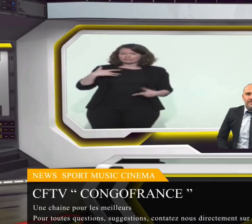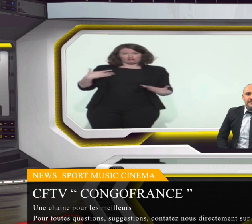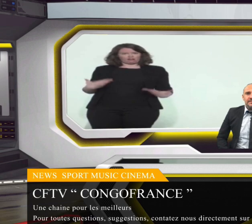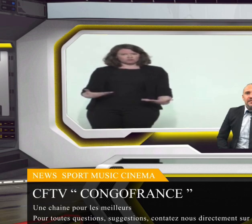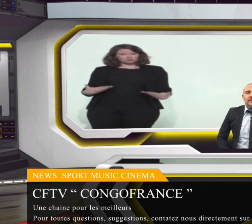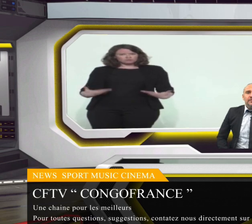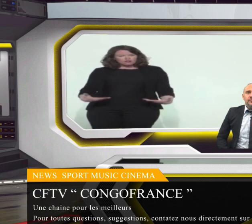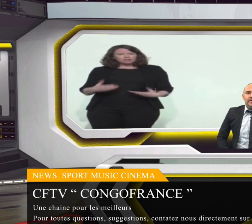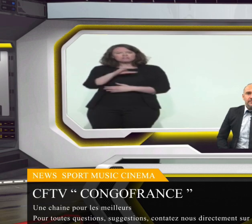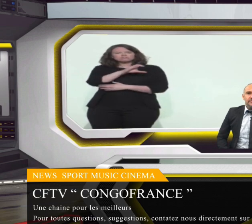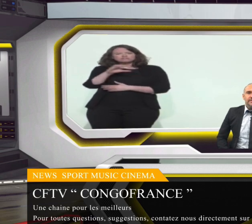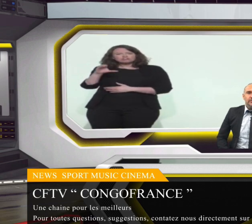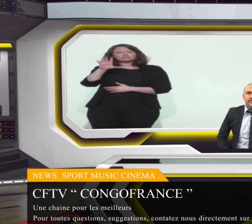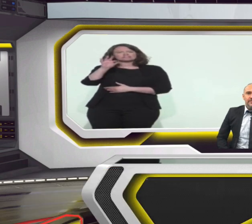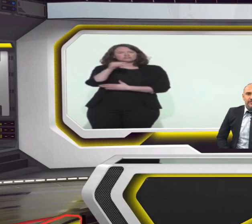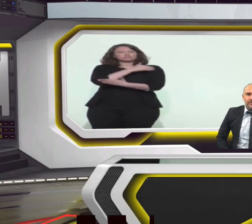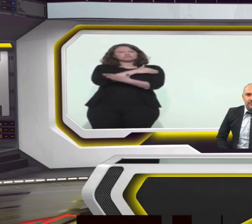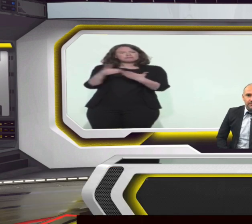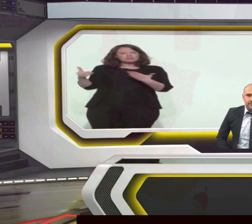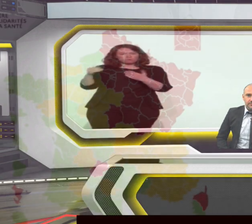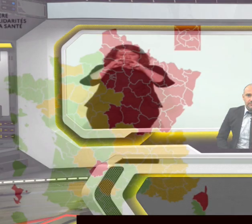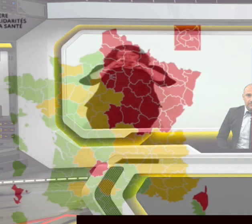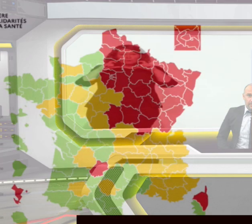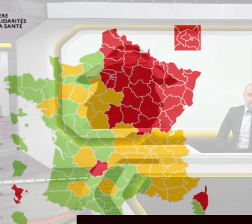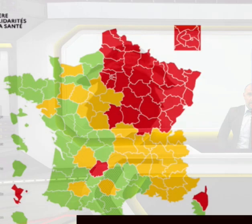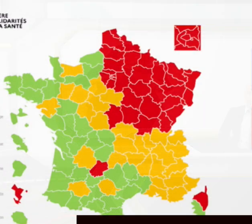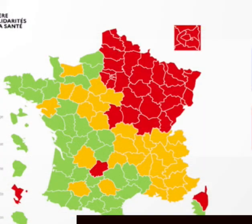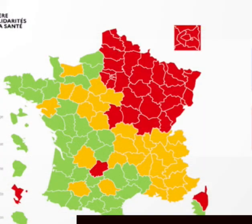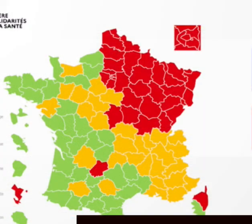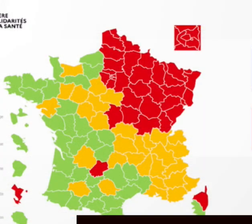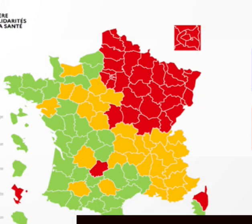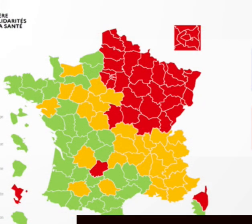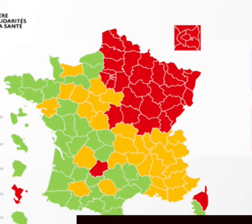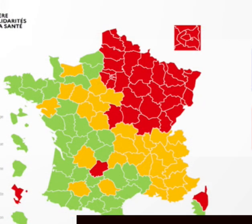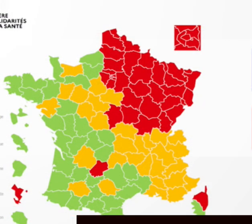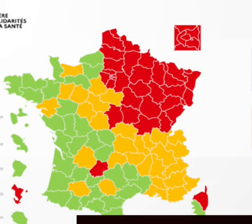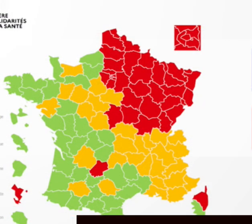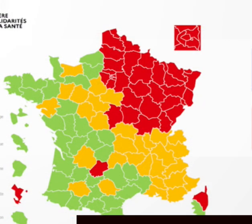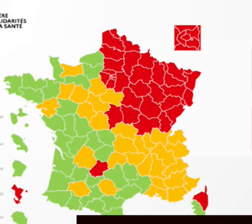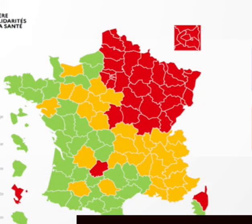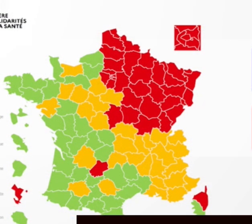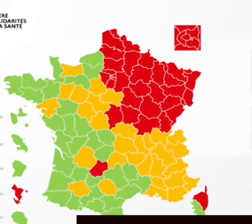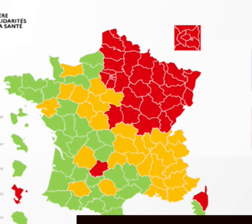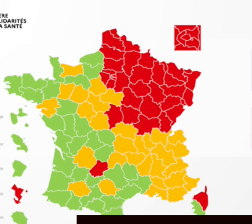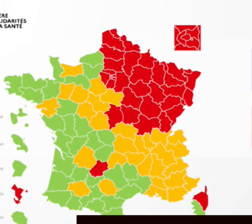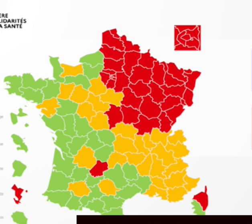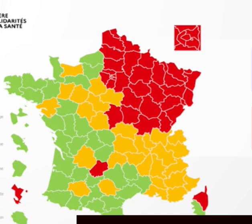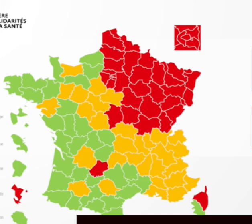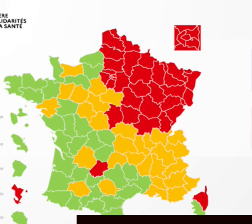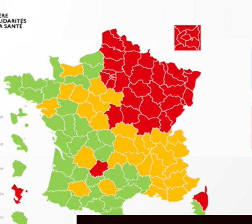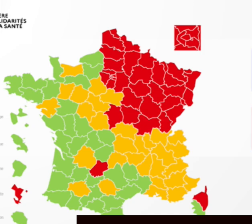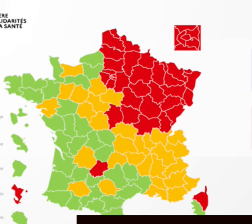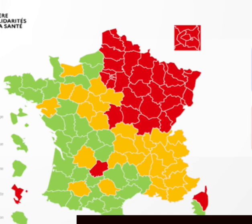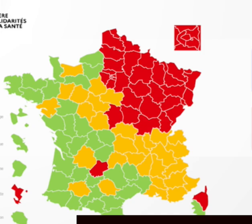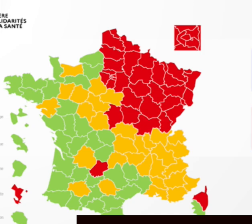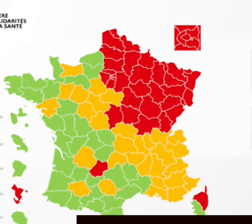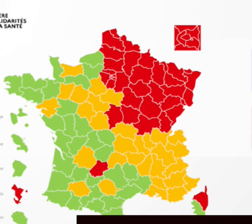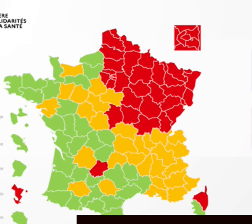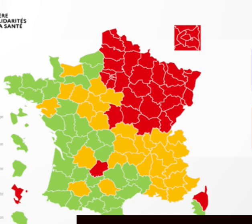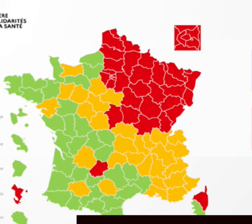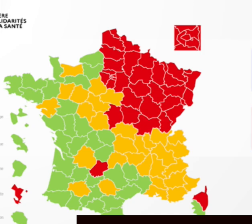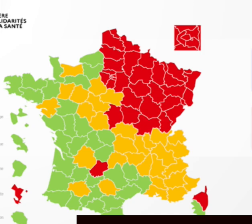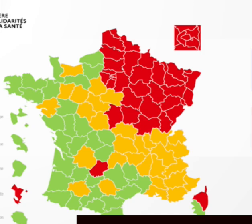par le ministre de la Santé Olivier Véran. Elle est sans conséquence à ce stade, mais elle sera mise à jour